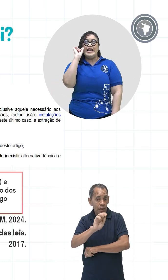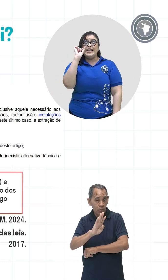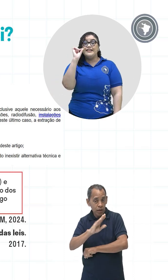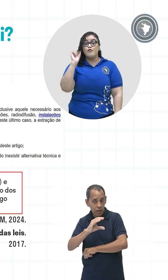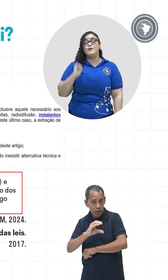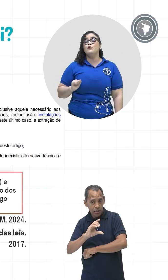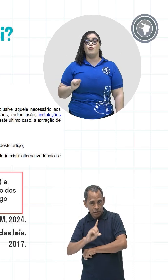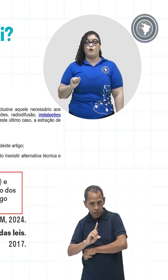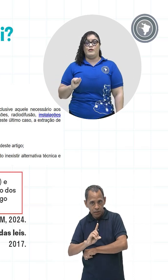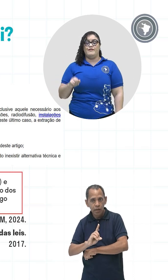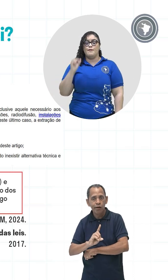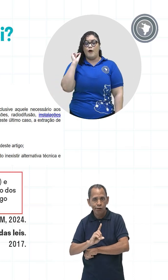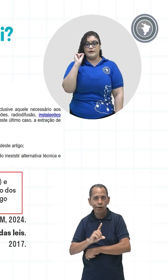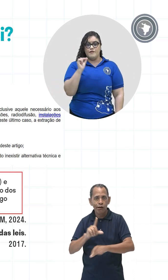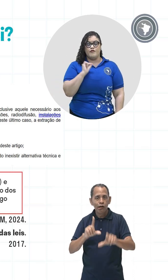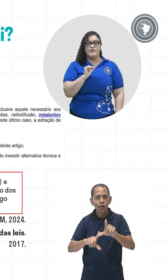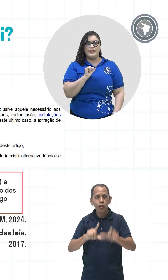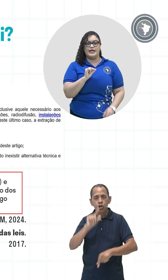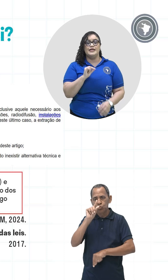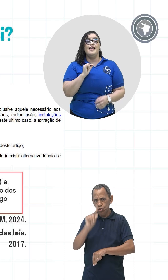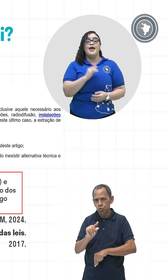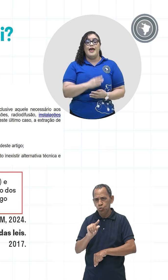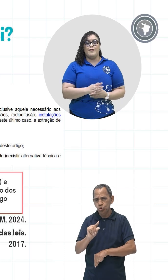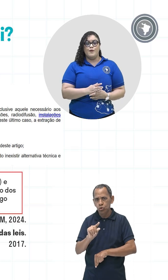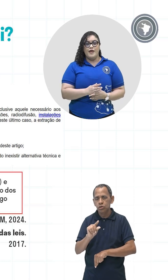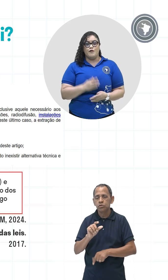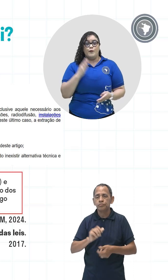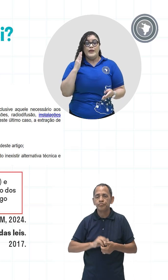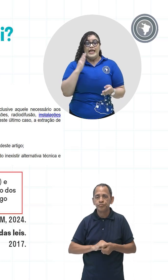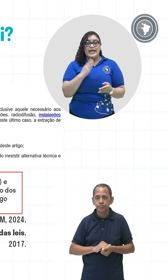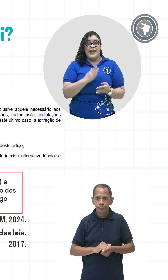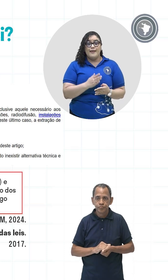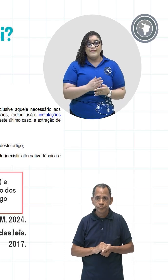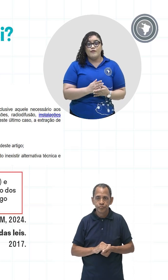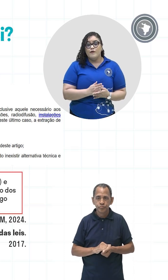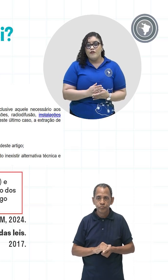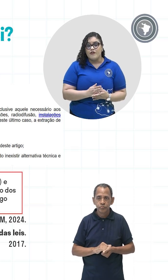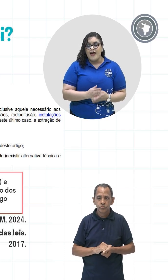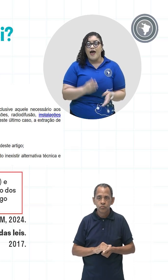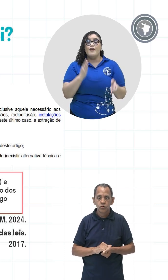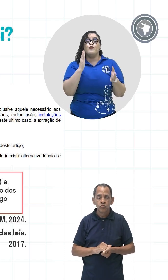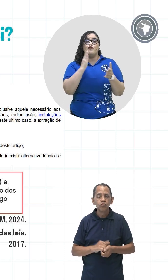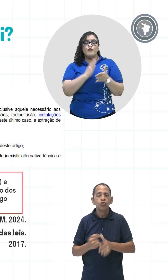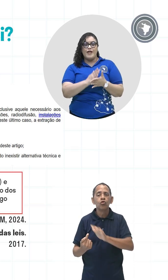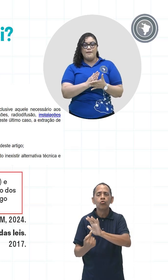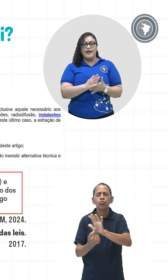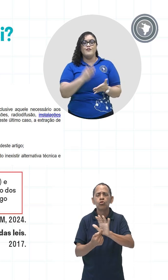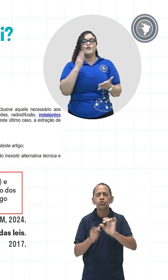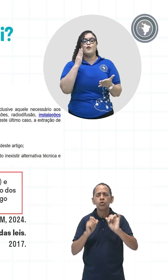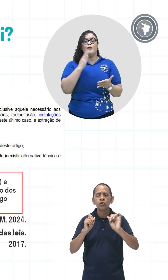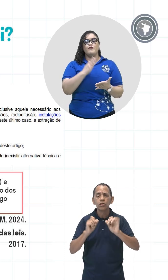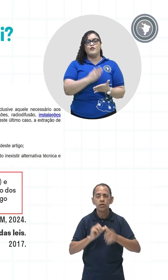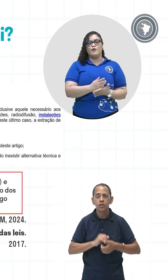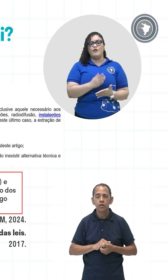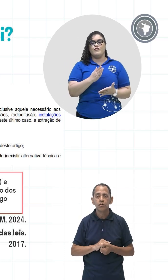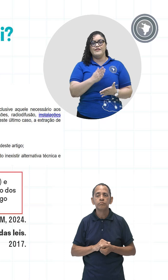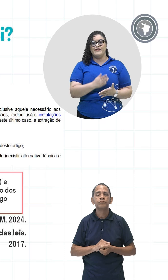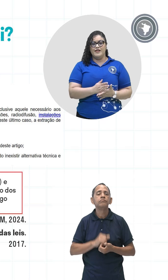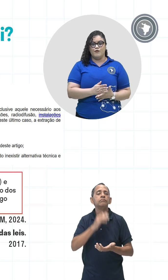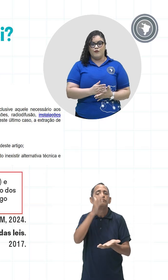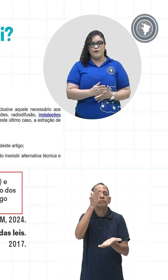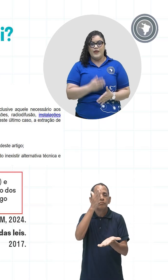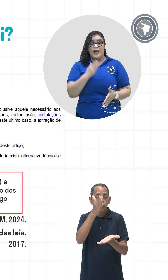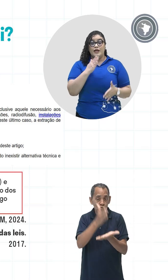diante. Letras minúsculas, importante dizer. É isso mesmo. E elas vão indicar justamente subdivisões